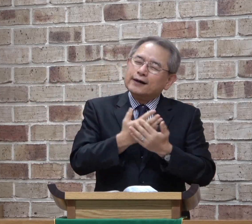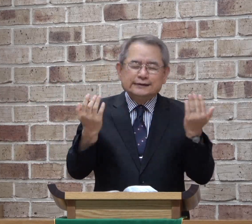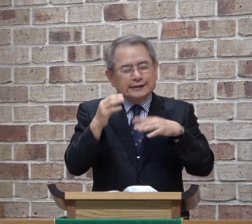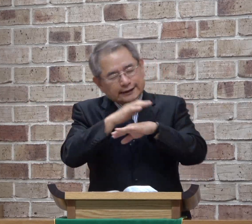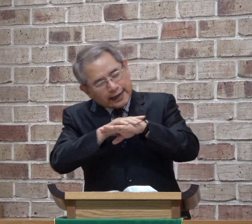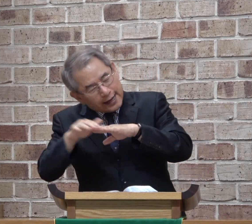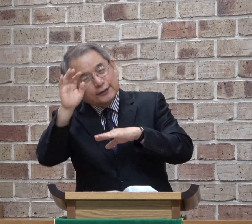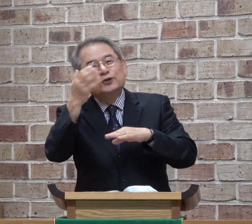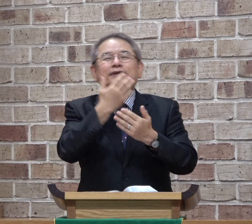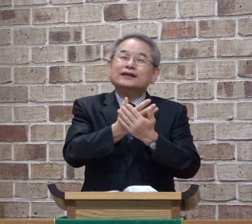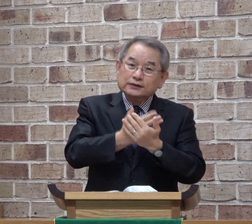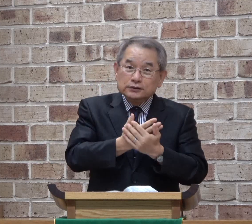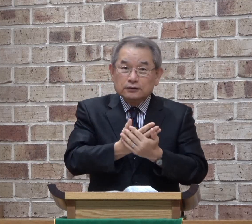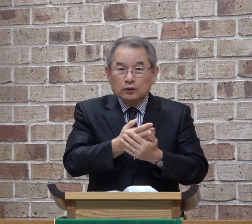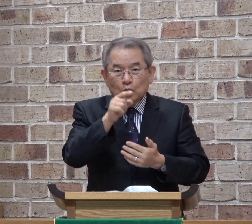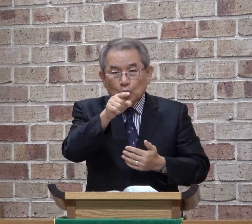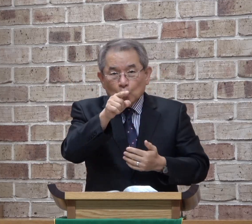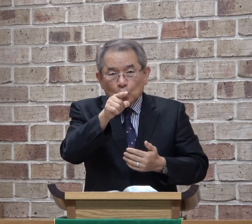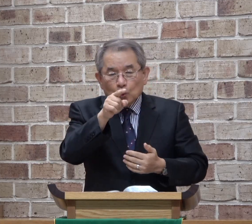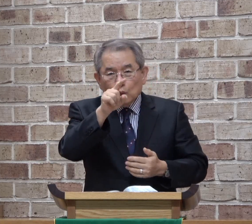하나님 건강 주세요. 잘 되게 해주세요.